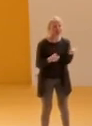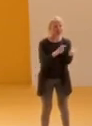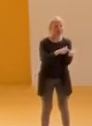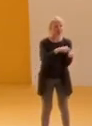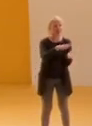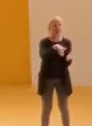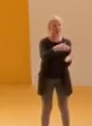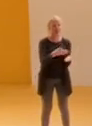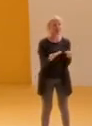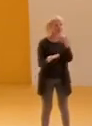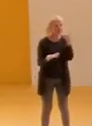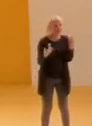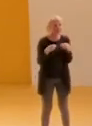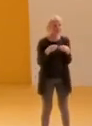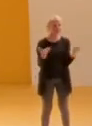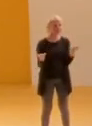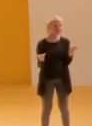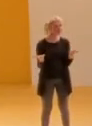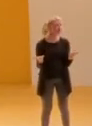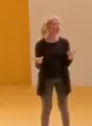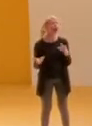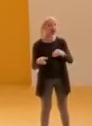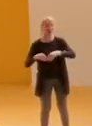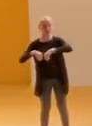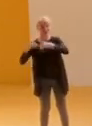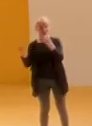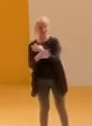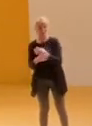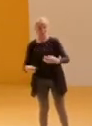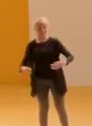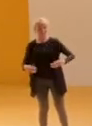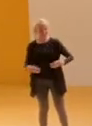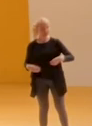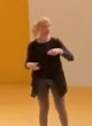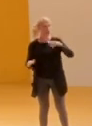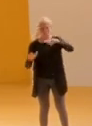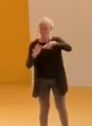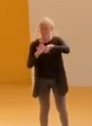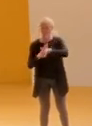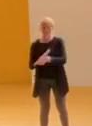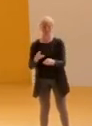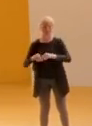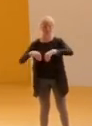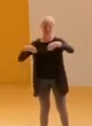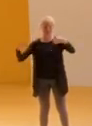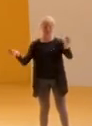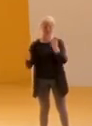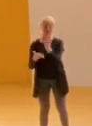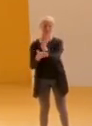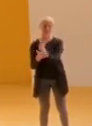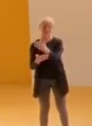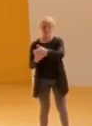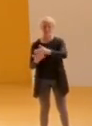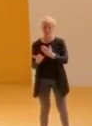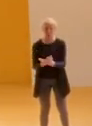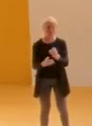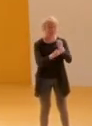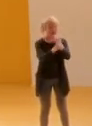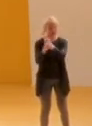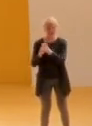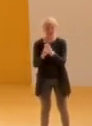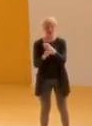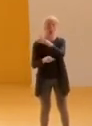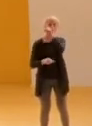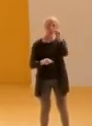i tyle Natomiast w rozwiniętej gospodarce mamy głęboko zaawansowany podział pracy polegający na tym